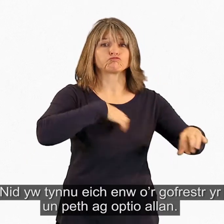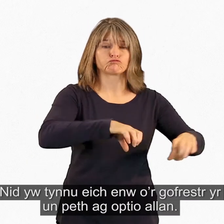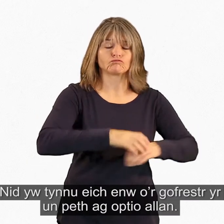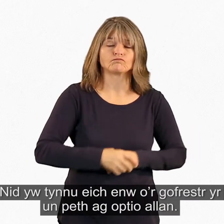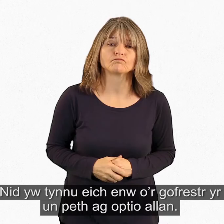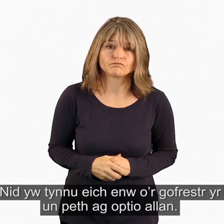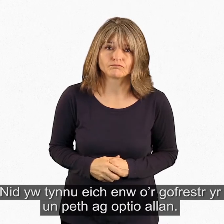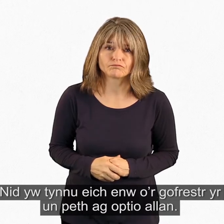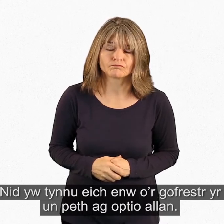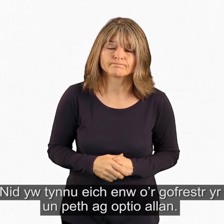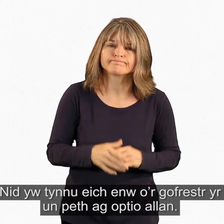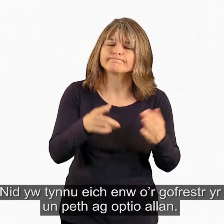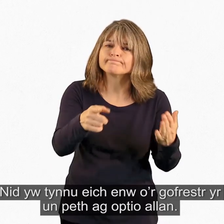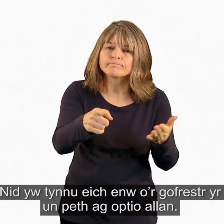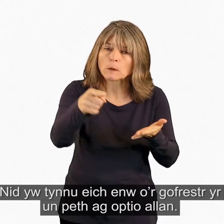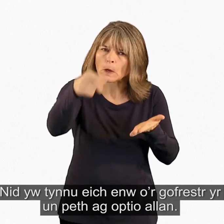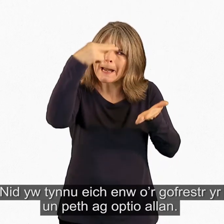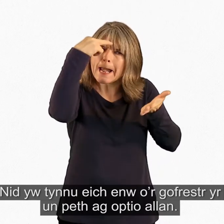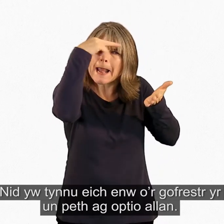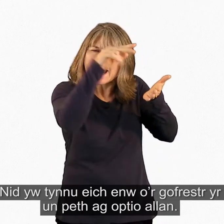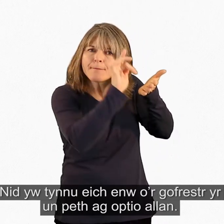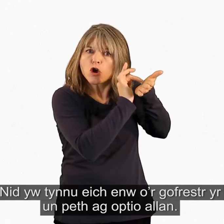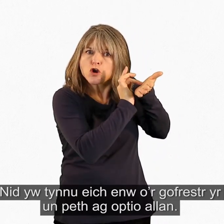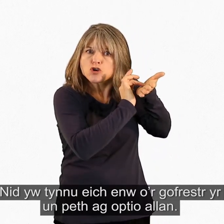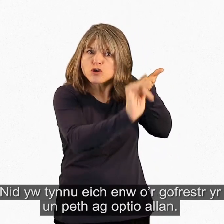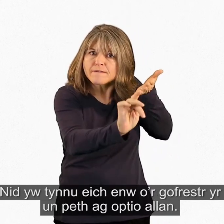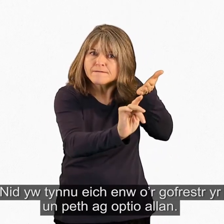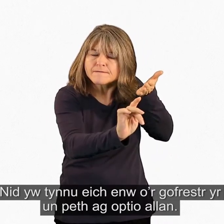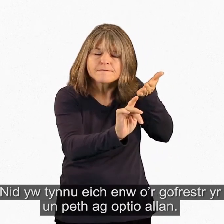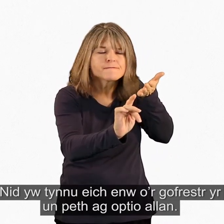Nid yw tynnu eich enw o'r gofrestr yr un peth ag optio allan